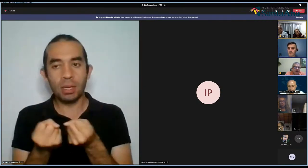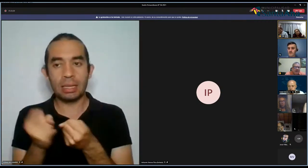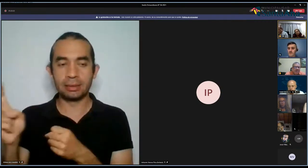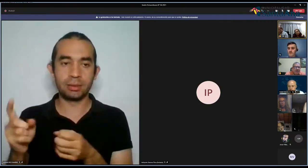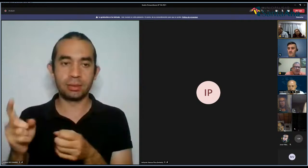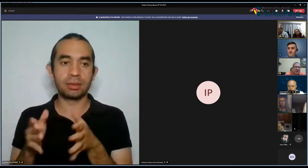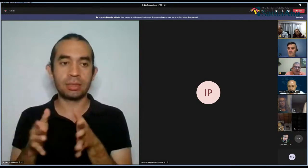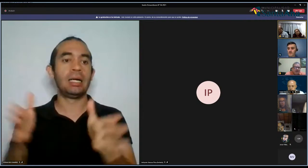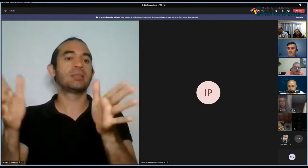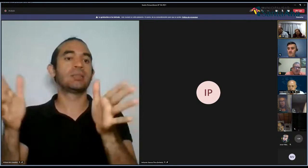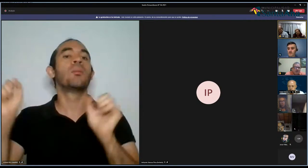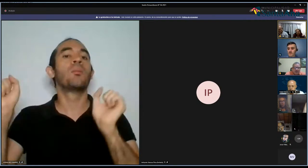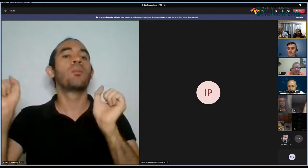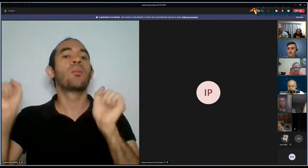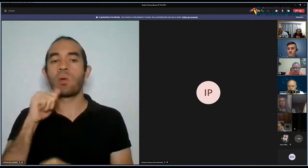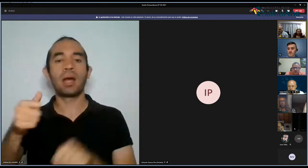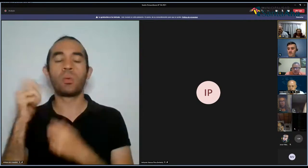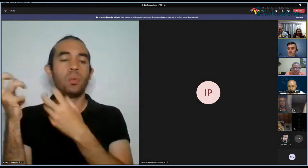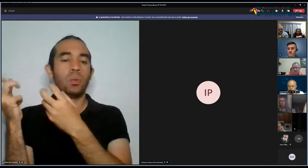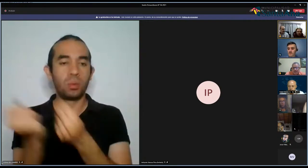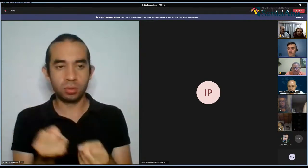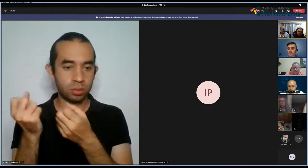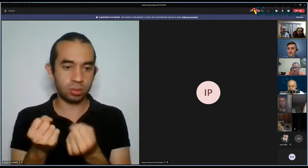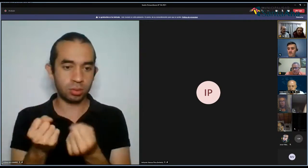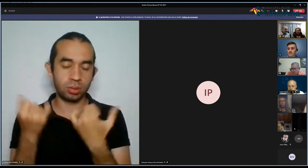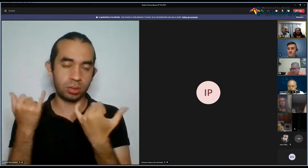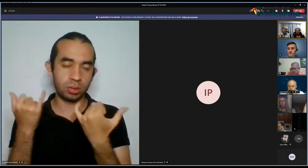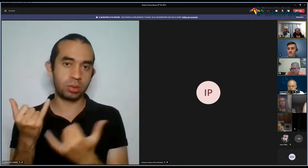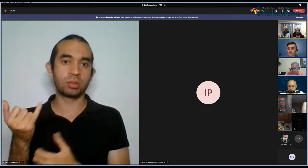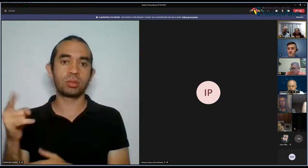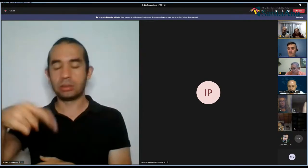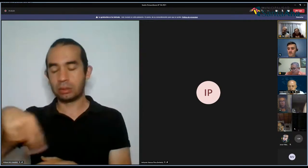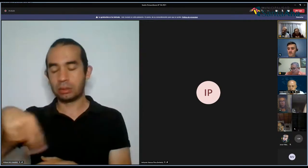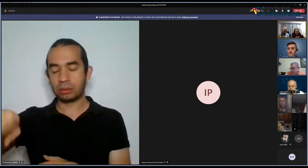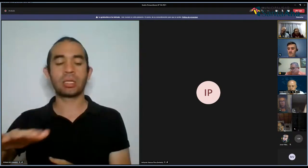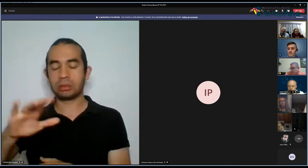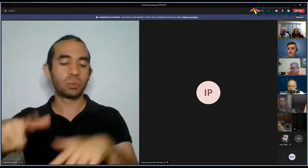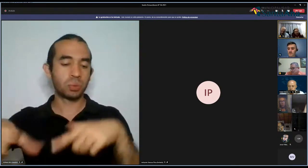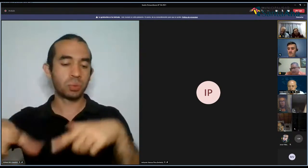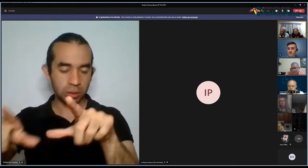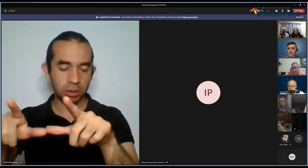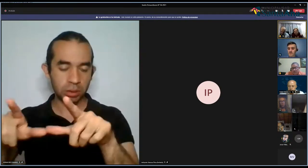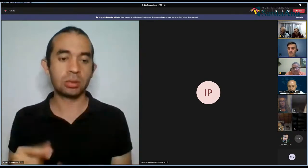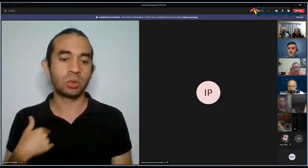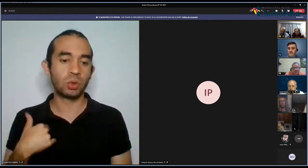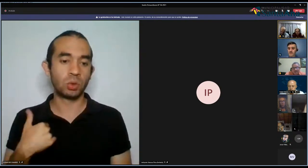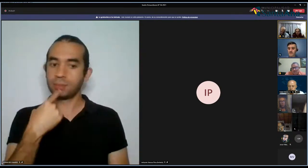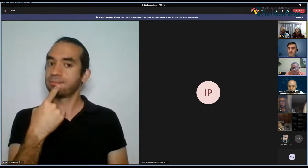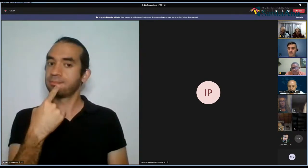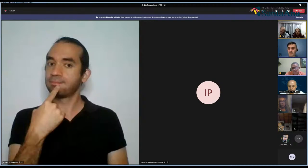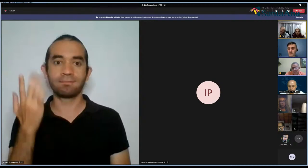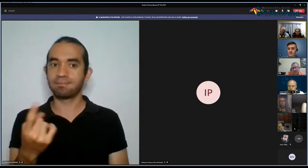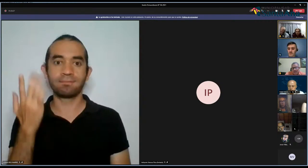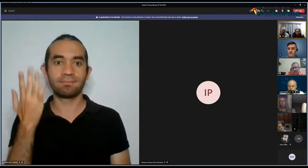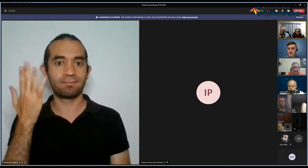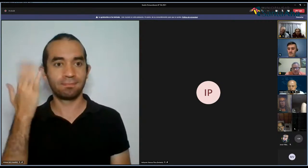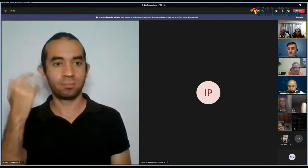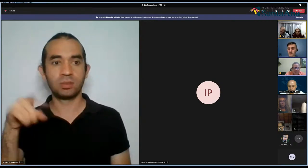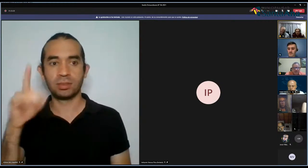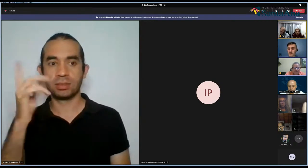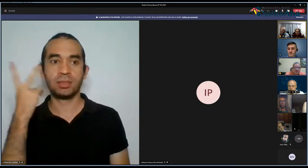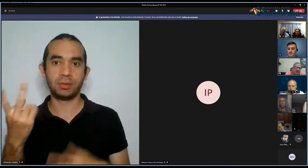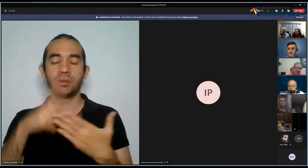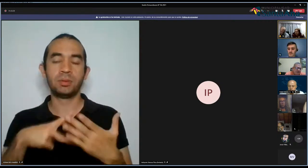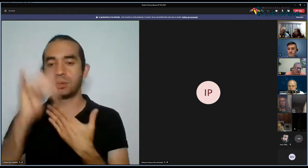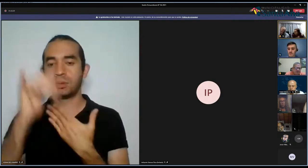retener las aguas que están llegando ahorita marcial aguiluz pero se lo digo que porque ustedes han visto son proyectos de problemas